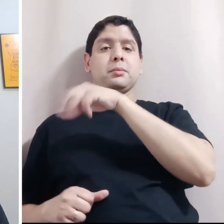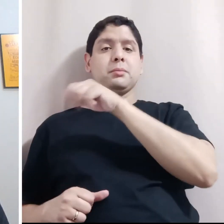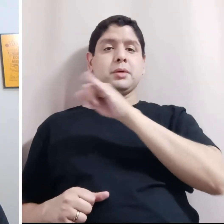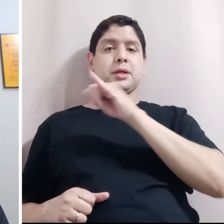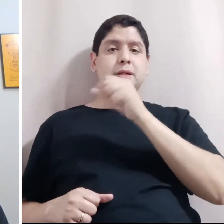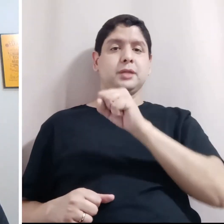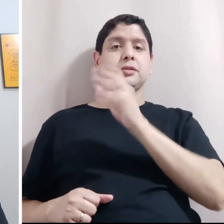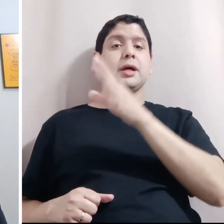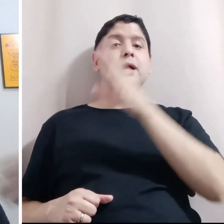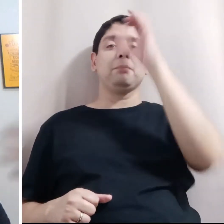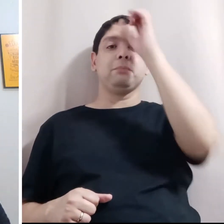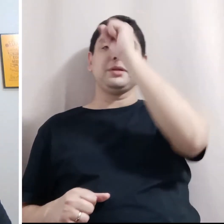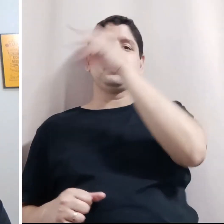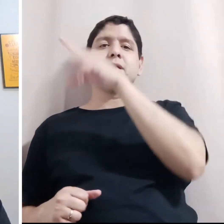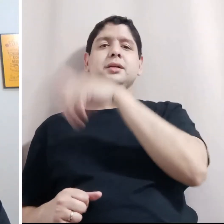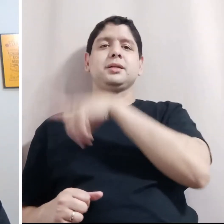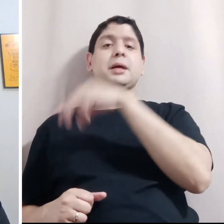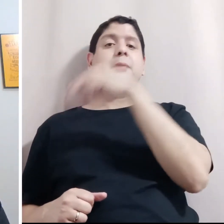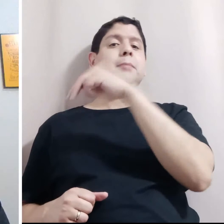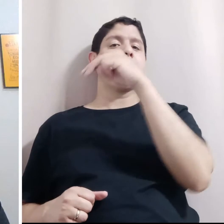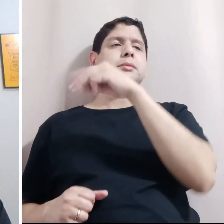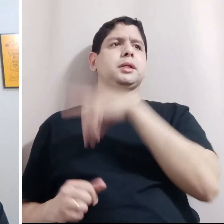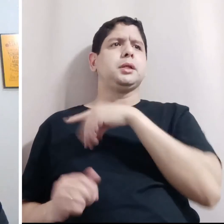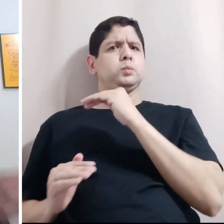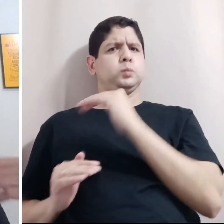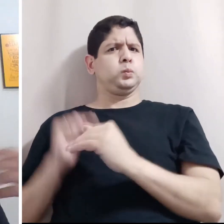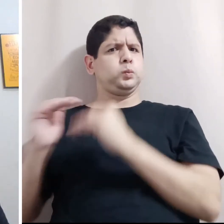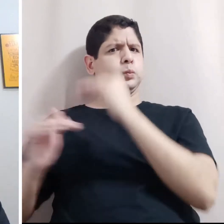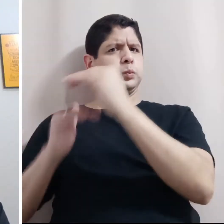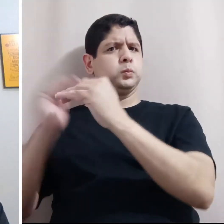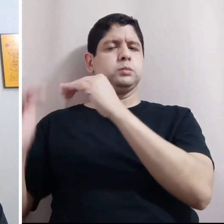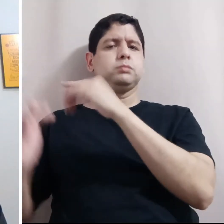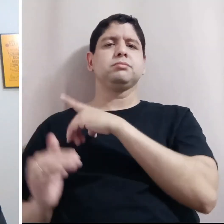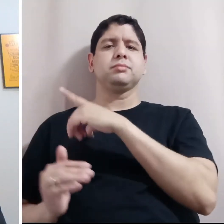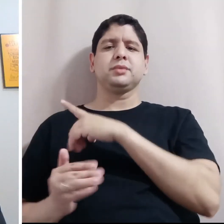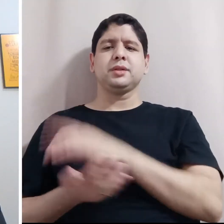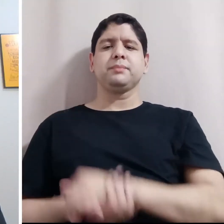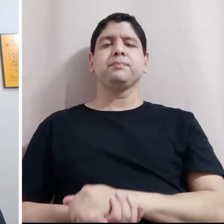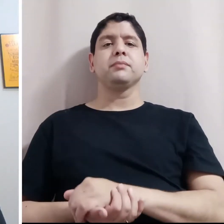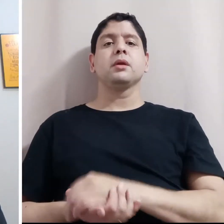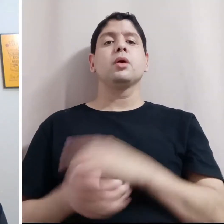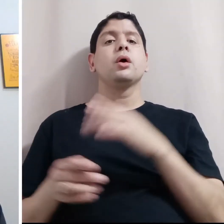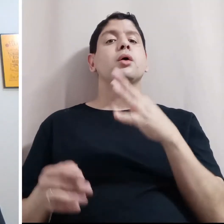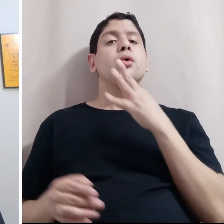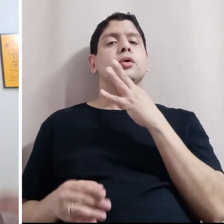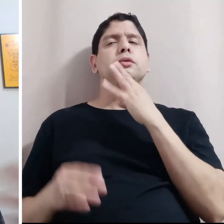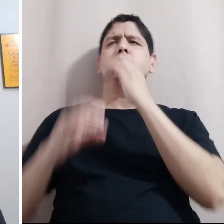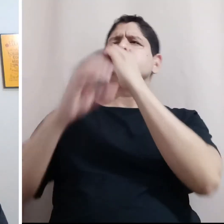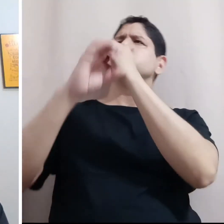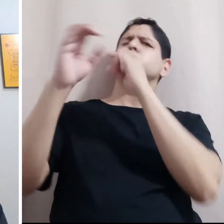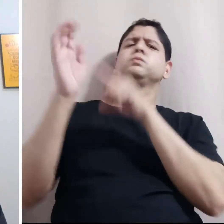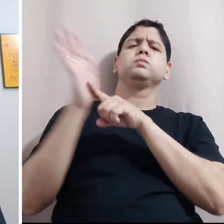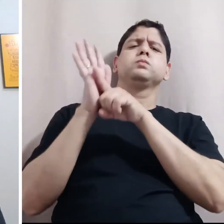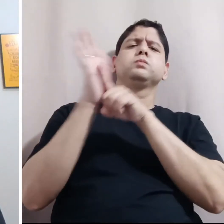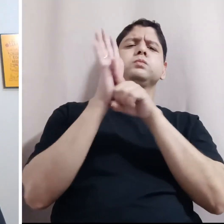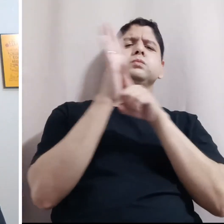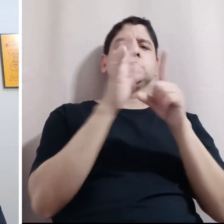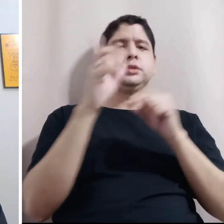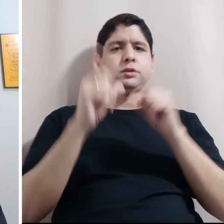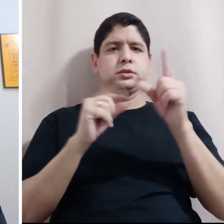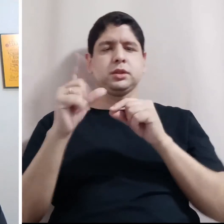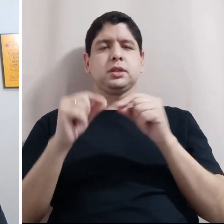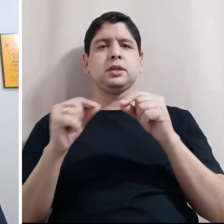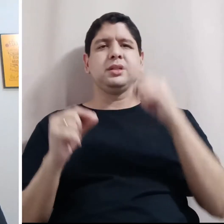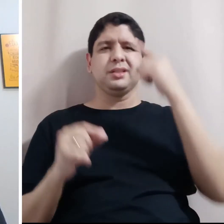tempo, muito antes dos europeus, o algarismo zero, né? A matemática deles já era bastante avançada, já tinham conhecimento de